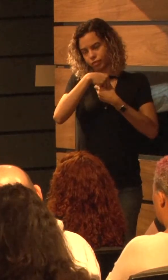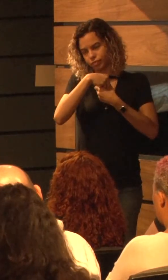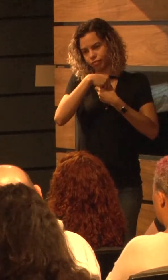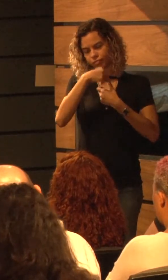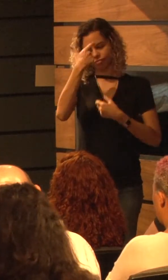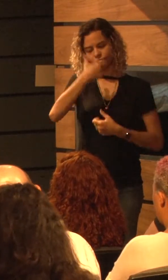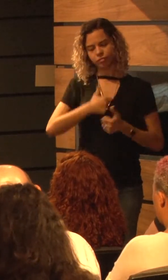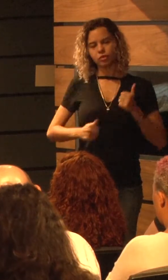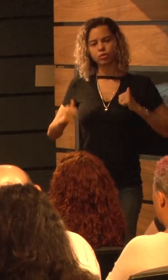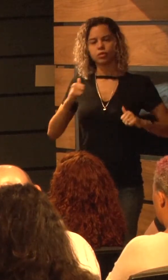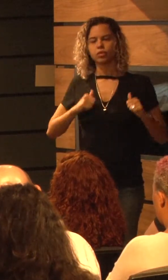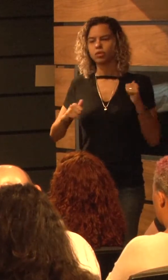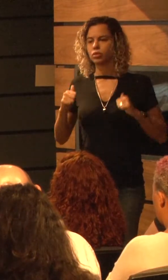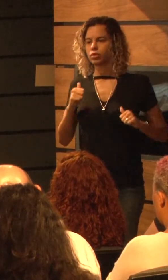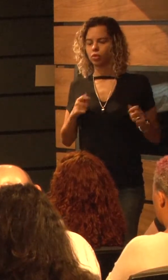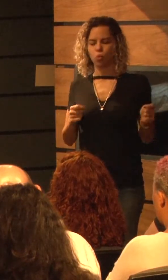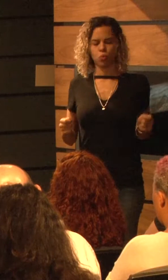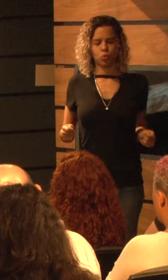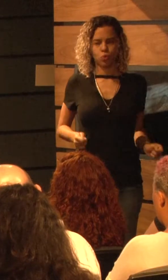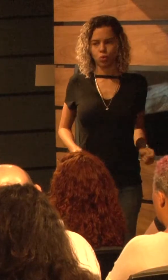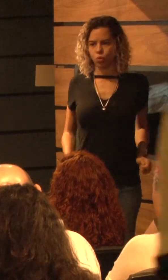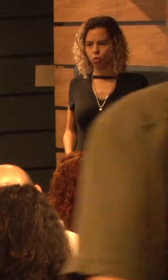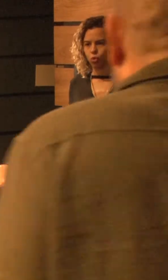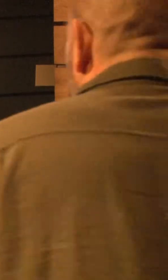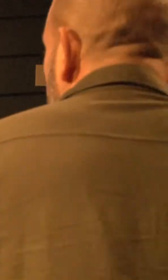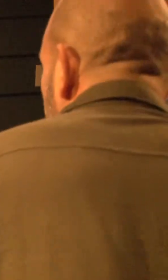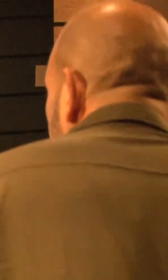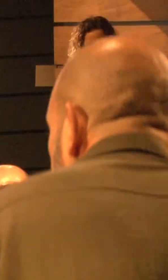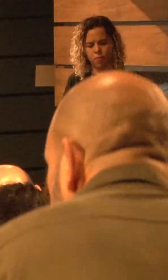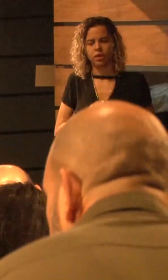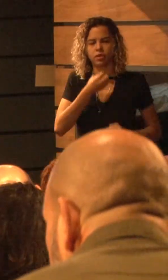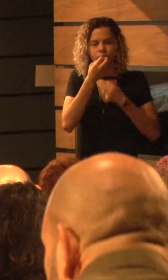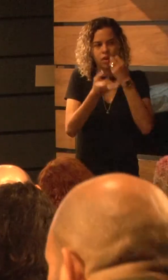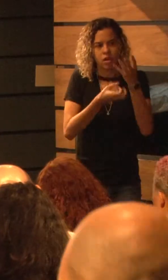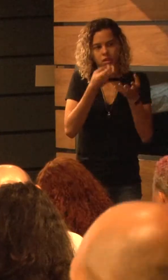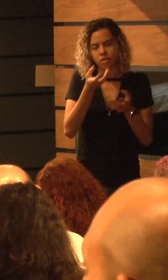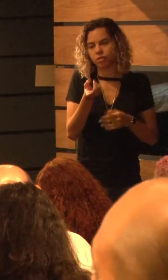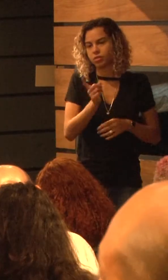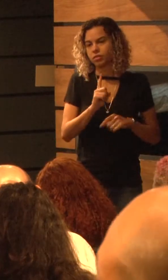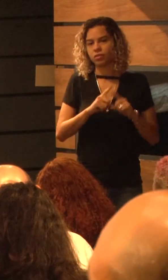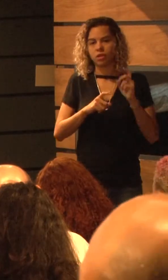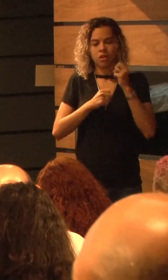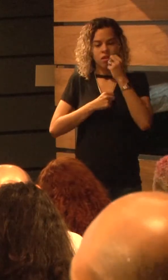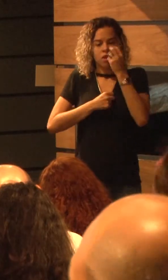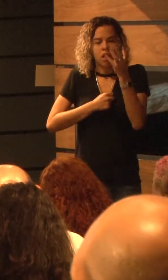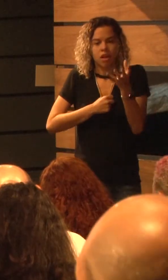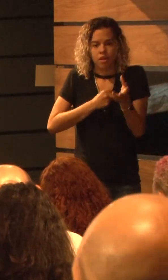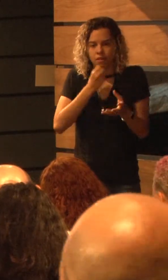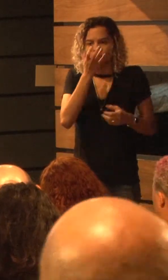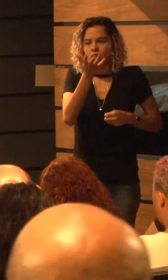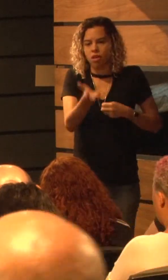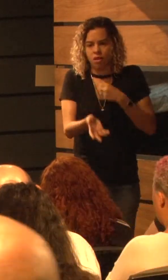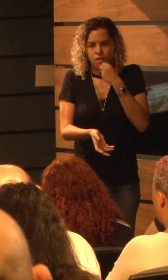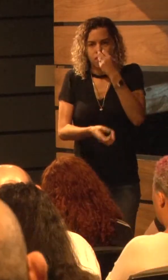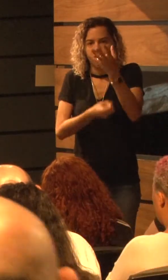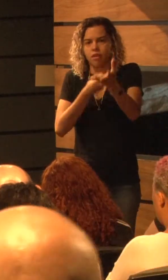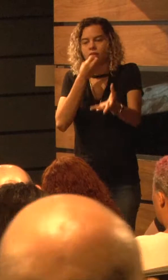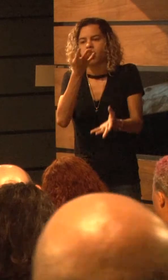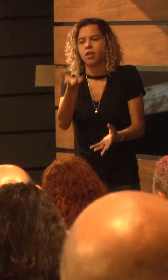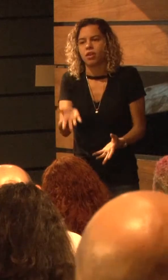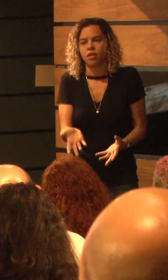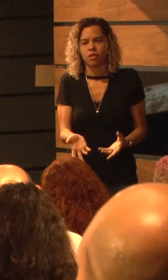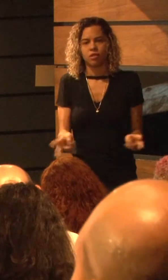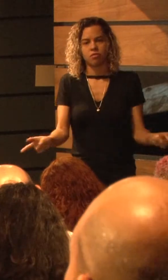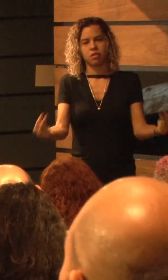aquele ator e aquela atriz que estão dominando, que precisam compreender para falar. Mas eles falam, a gente fala para dar a